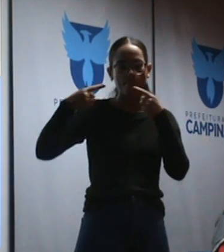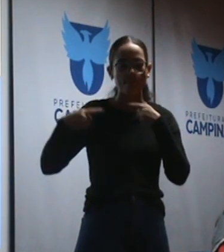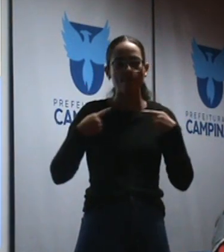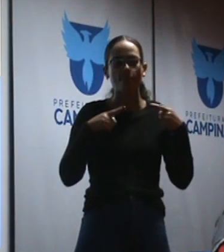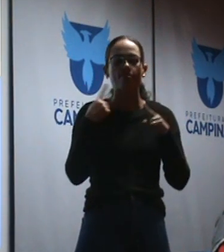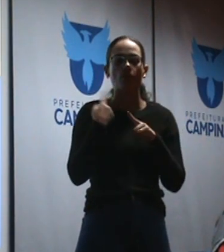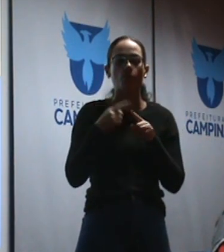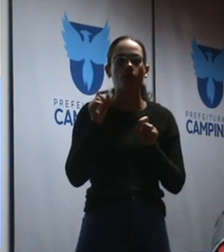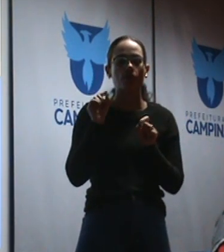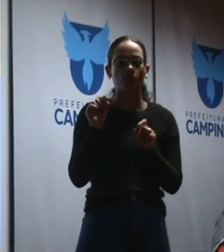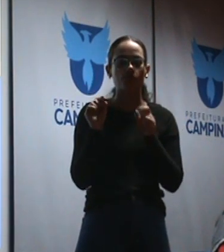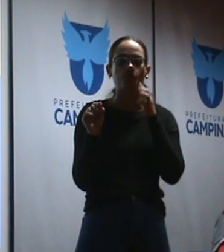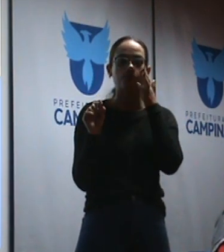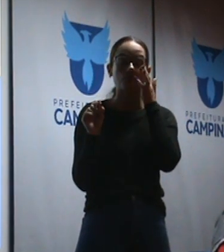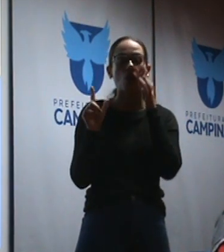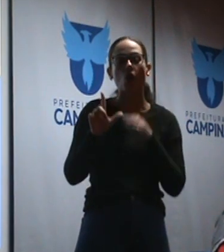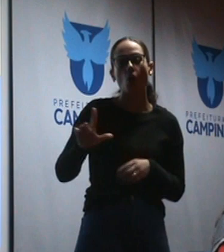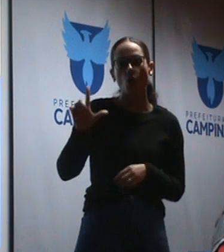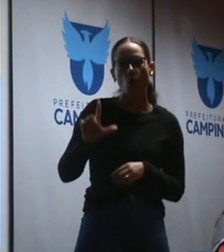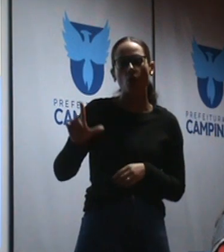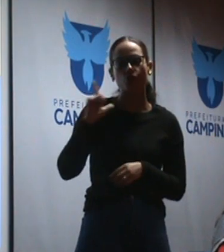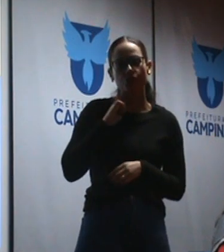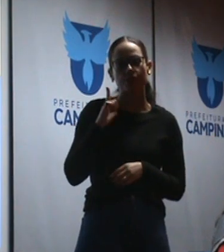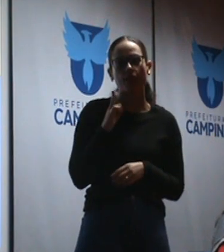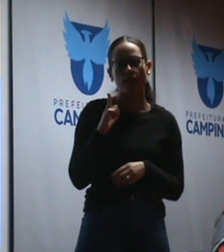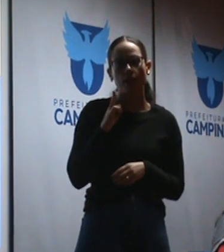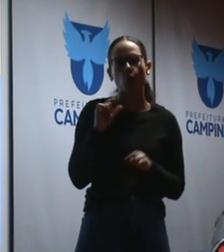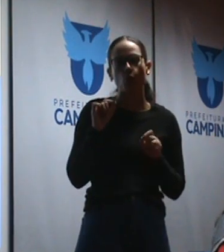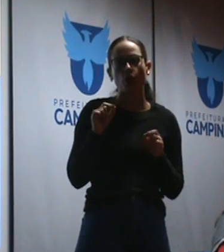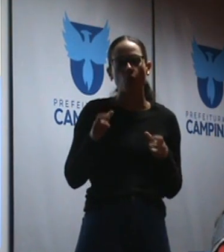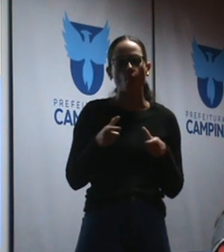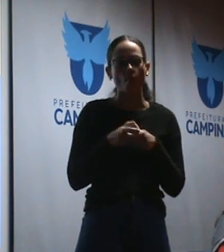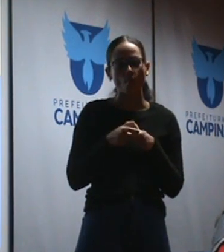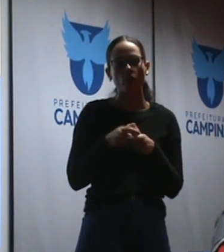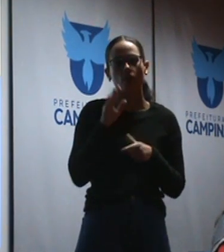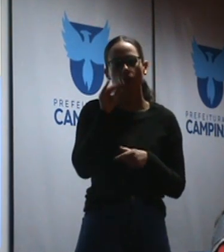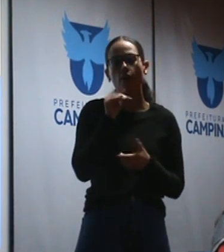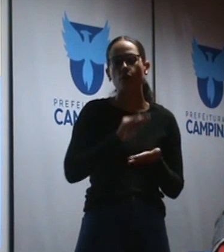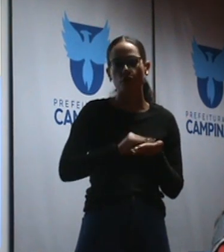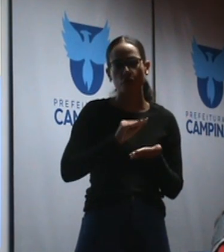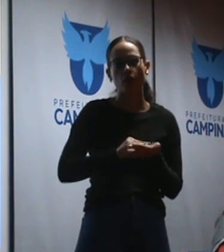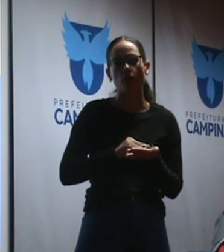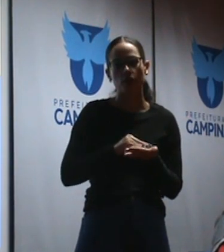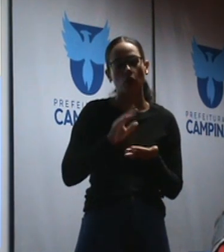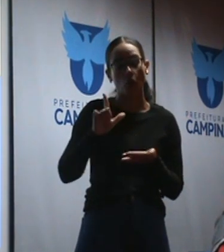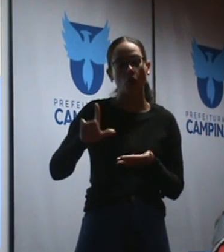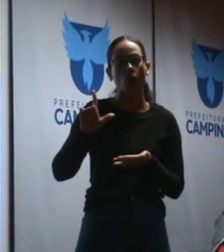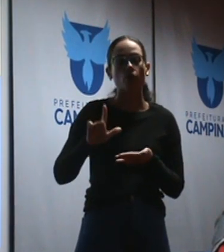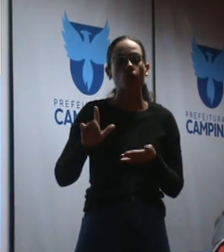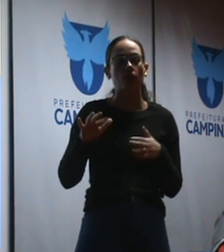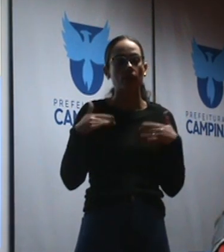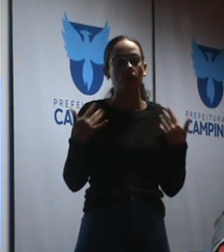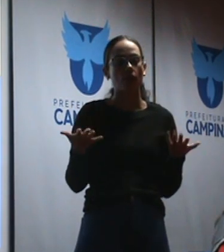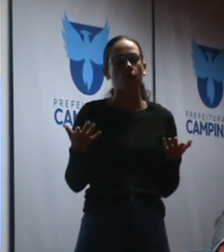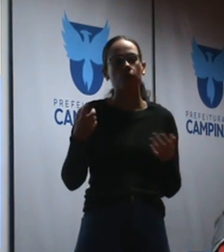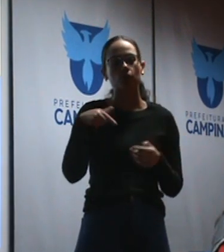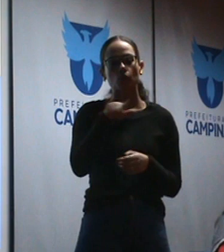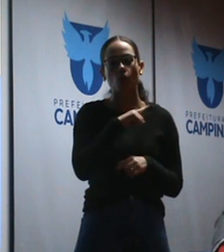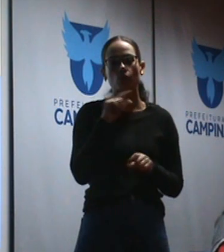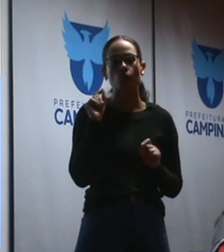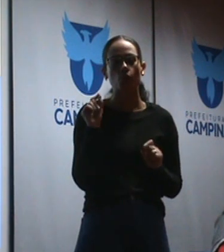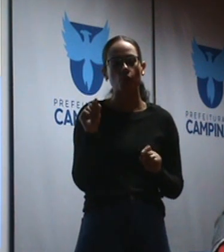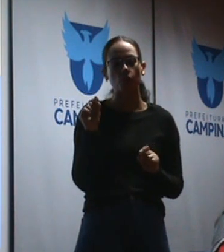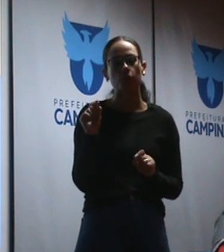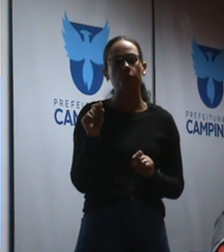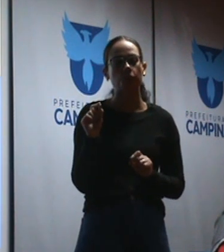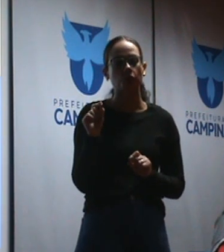é fato que ainda continua tendo uma defasagem, mas isso não era o ponto aqui era esse que foi apresentado, e a gente fica então